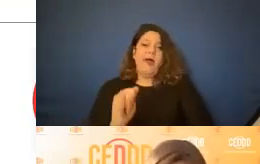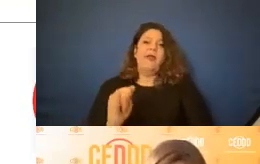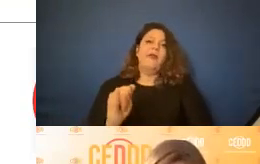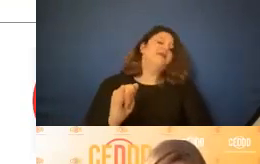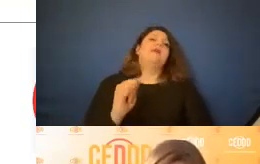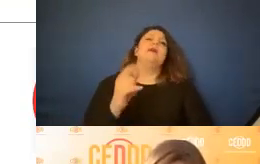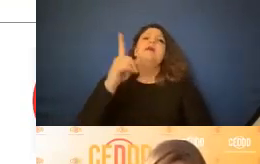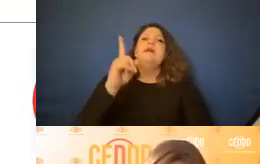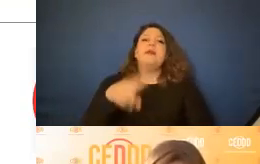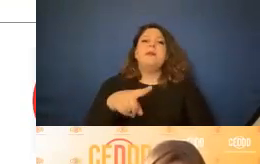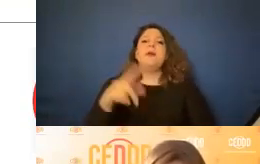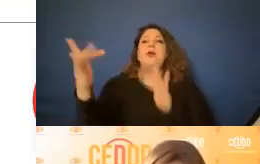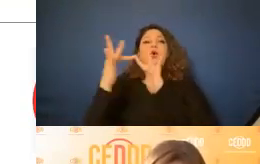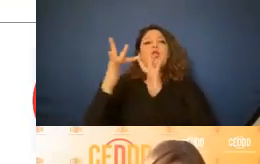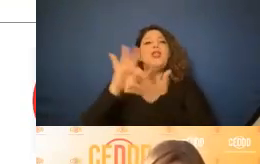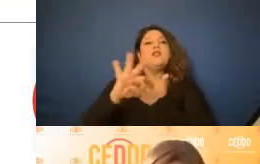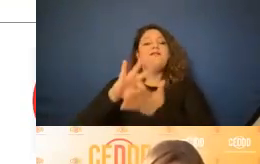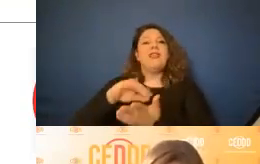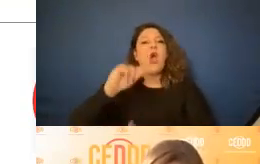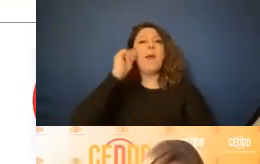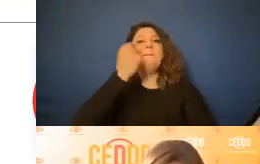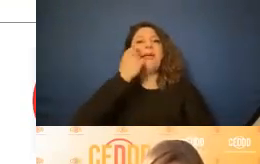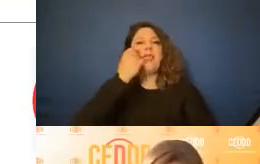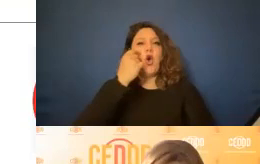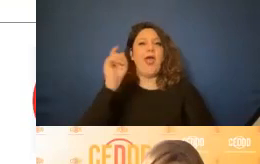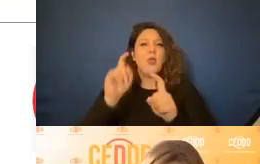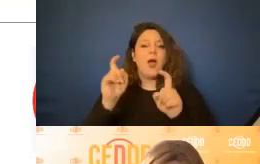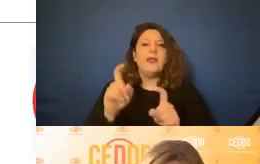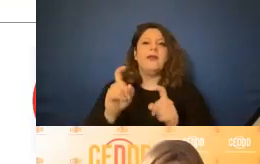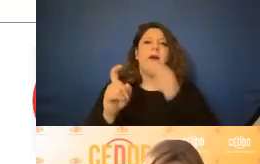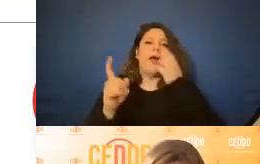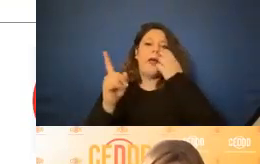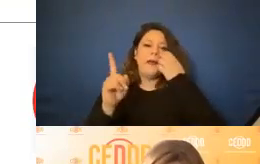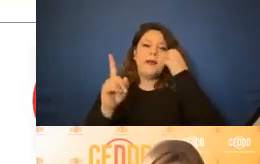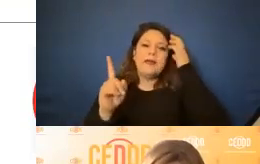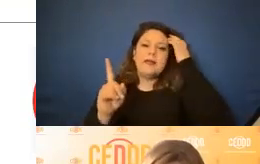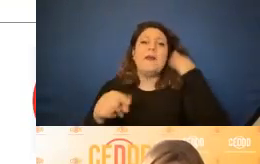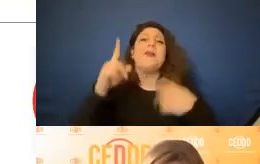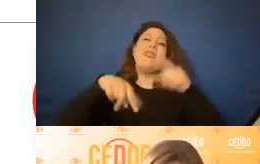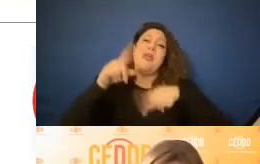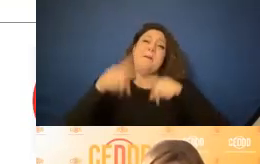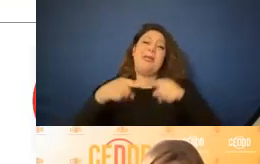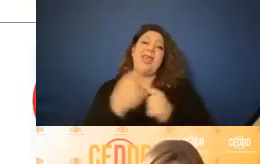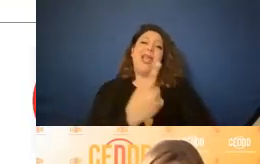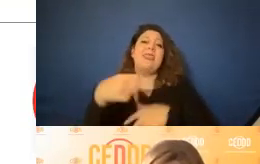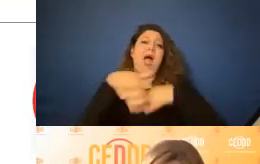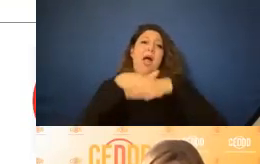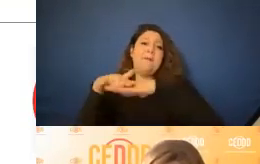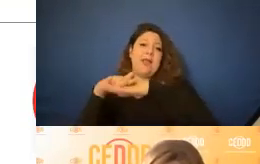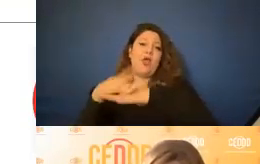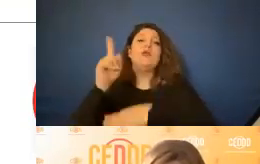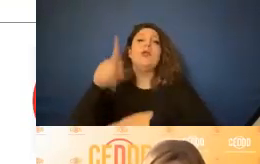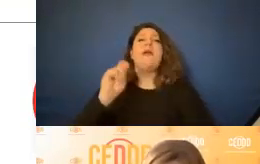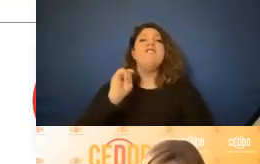comunicación al servicio de inspección educativa, la comisión de convivencia si se tiene, esto ya dependerá de cada administración, y de la Fiscalía de Menores